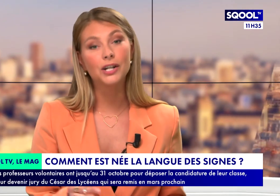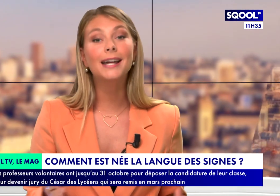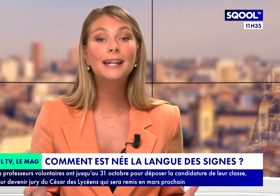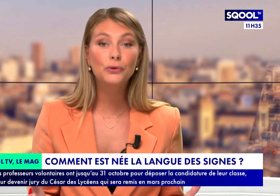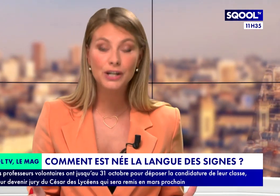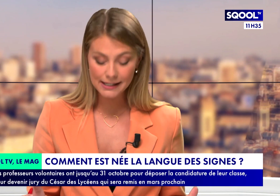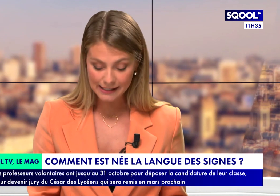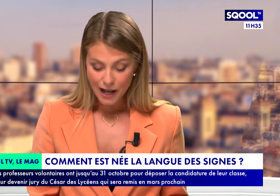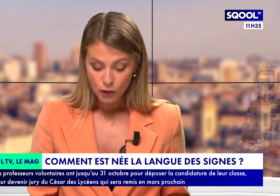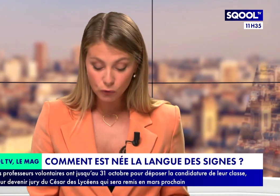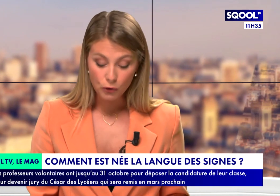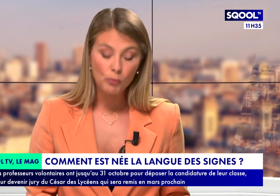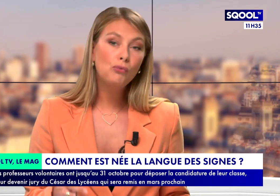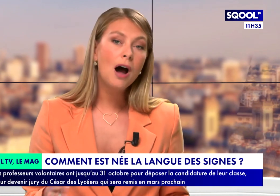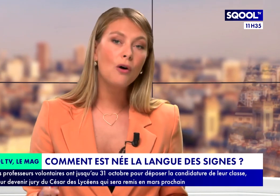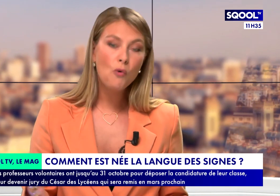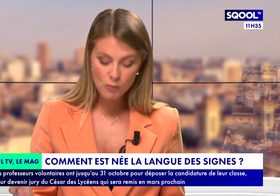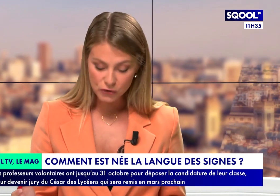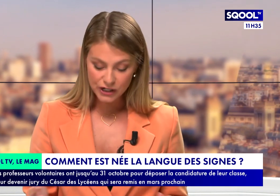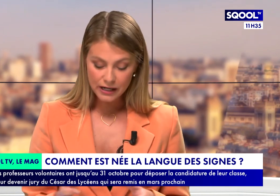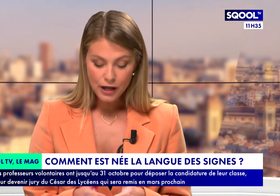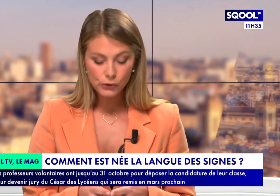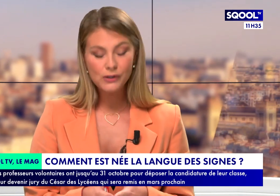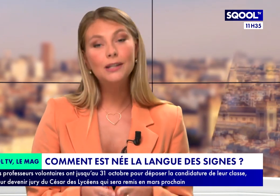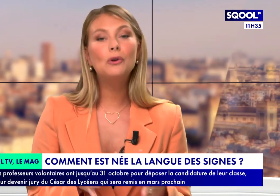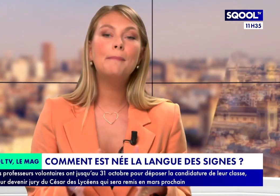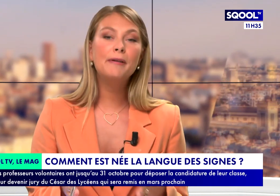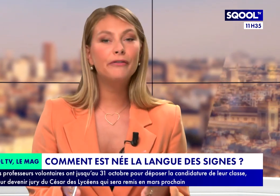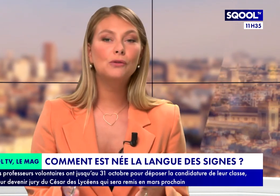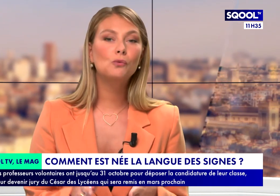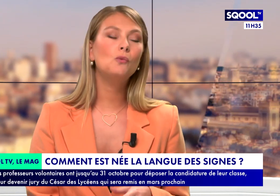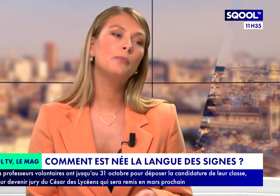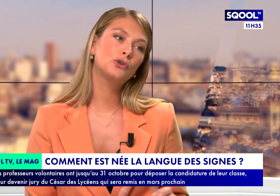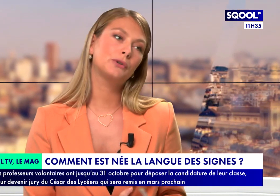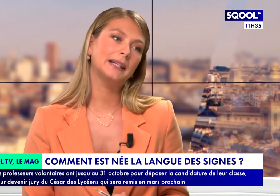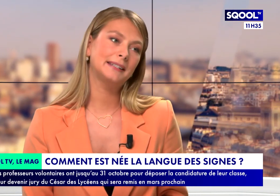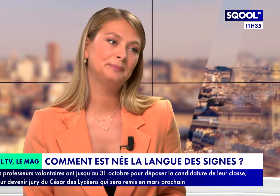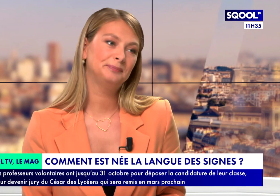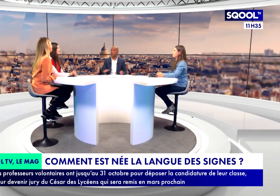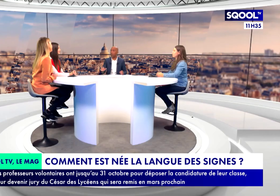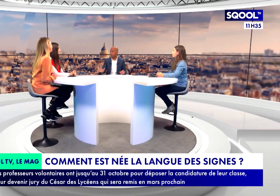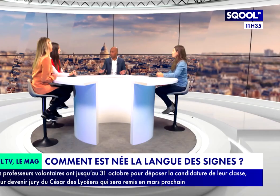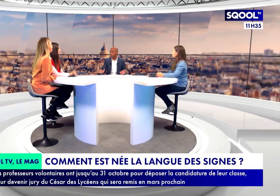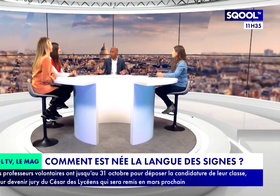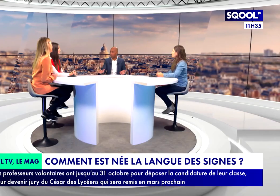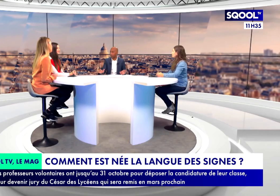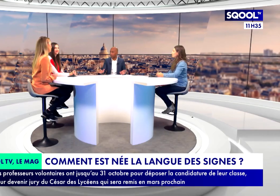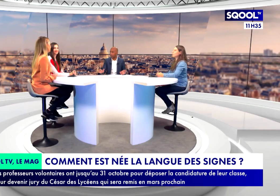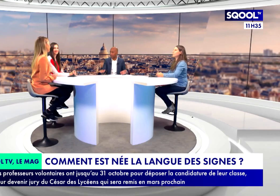et de gestes. Donc, boire ou manger, ce signe de la même façon ou à peu de choses près. Vous savez dire bonjour ? Non. Merci.